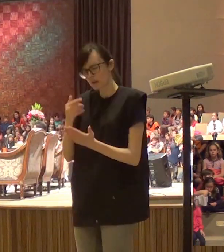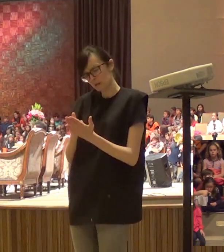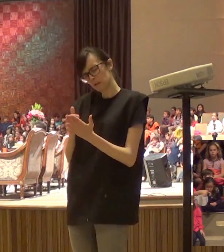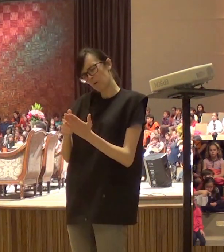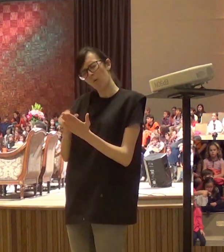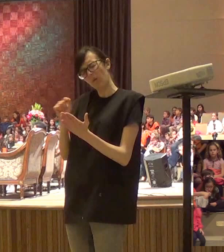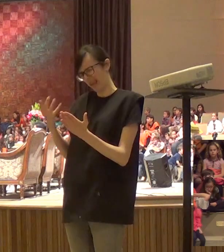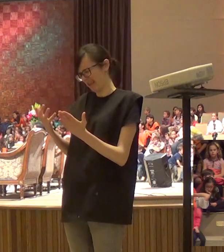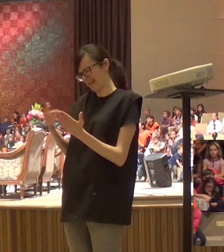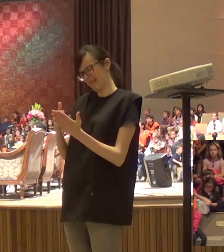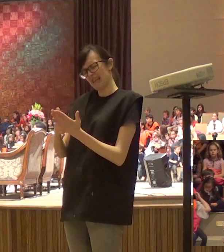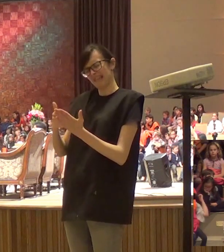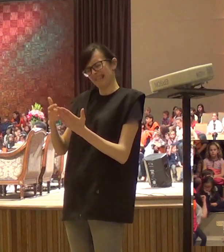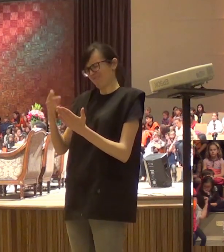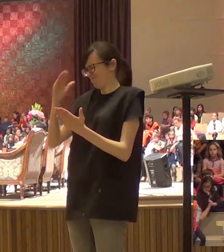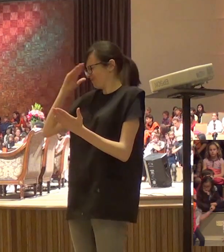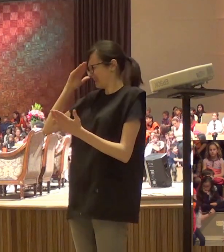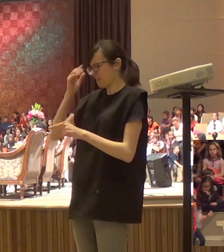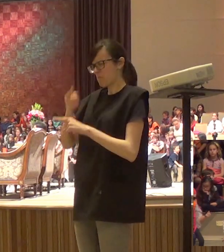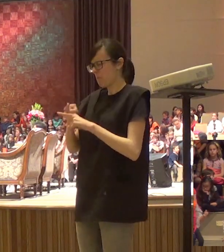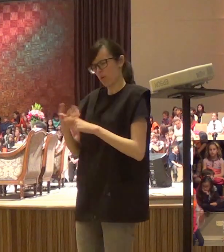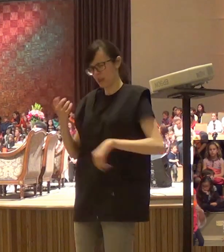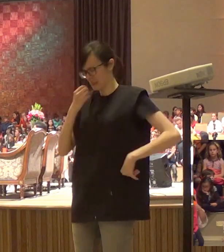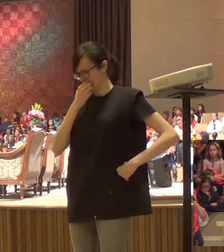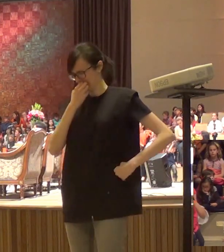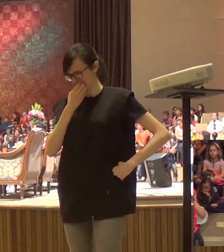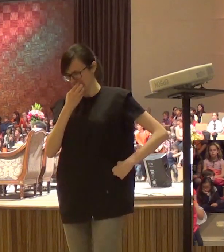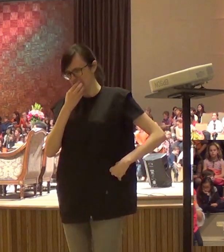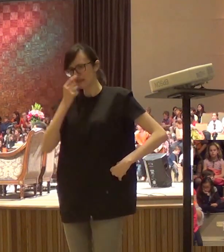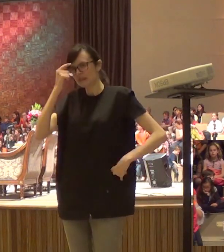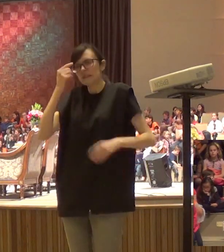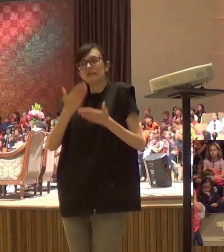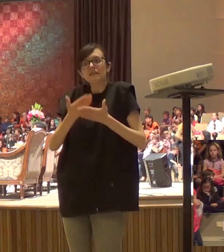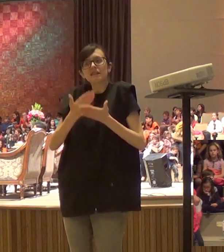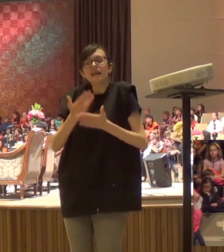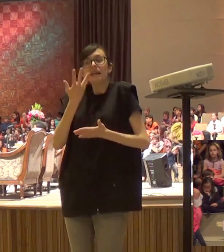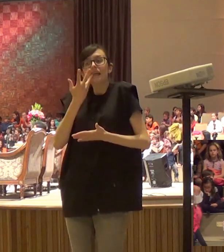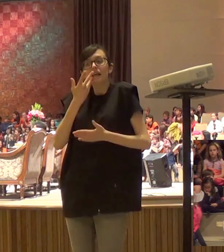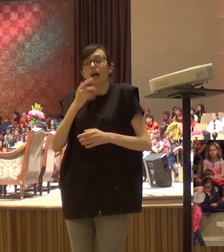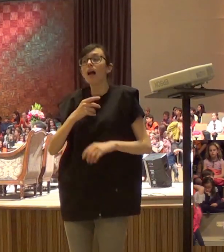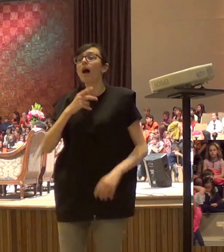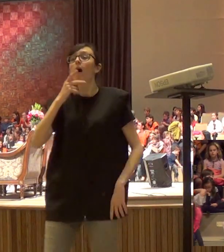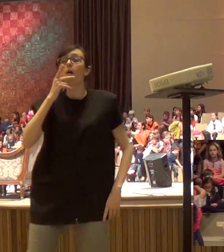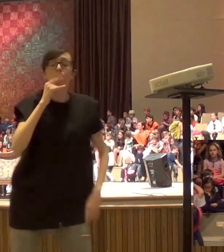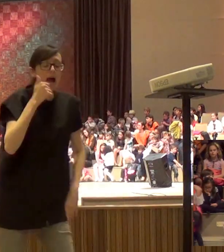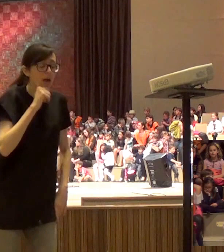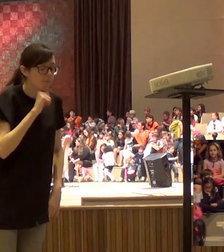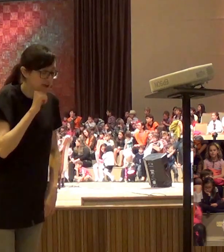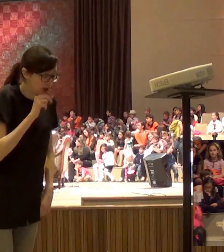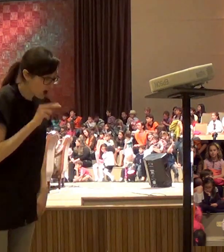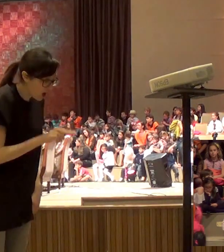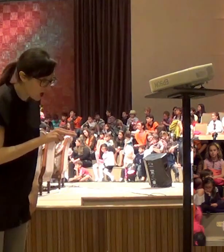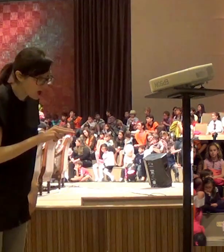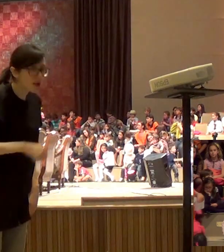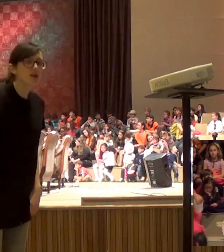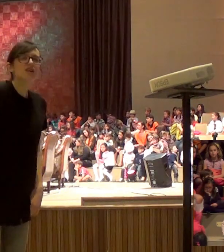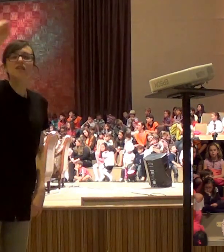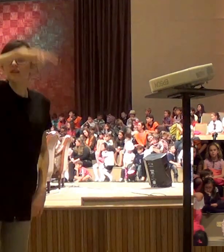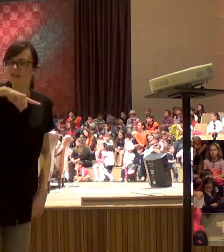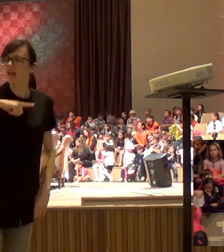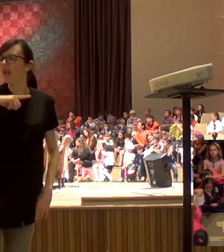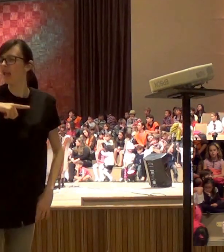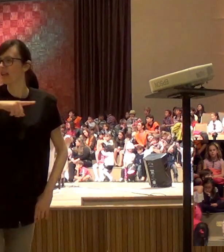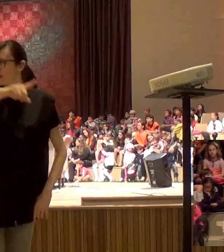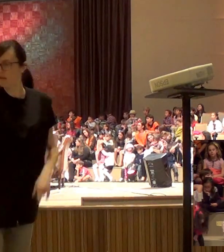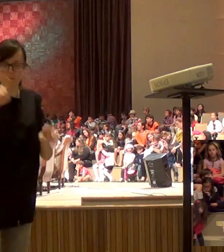perguntas naquele texto bíblico. Por que que isso aconteceu? Por que que foi assim? E aí, os adultos, o